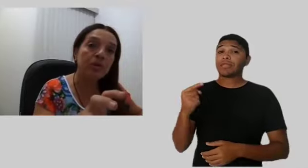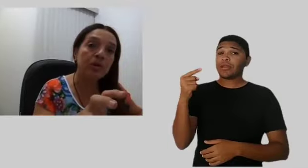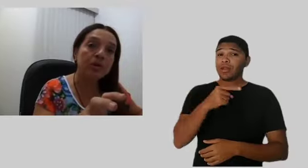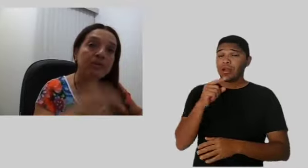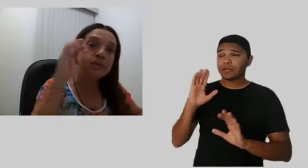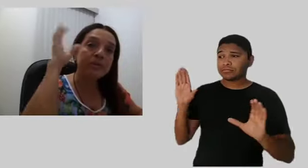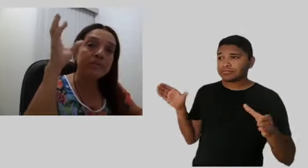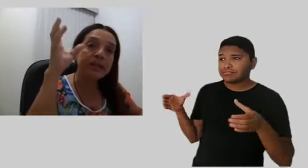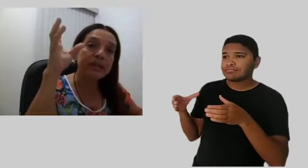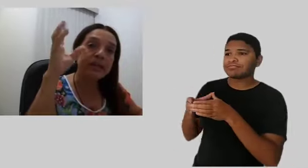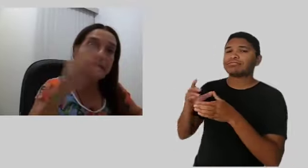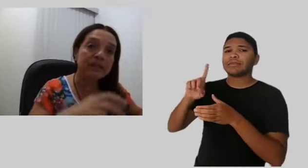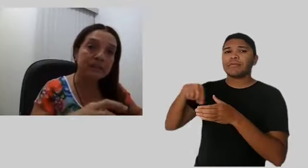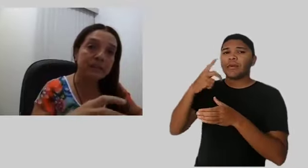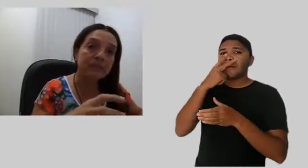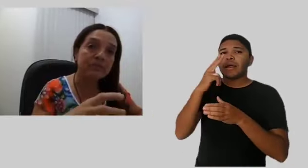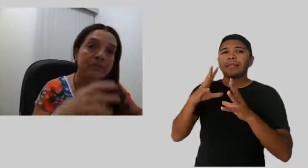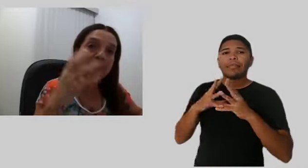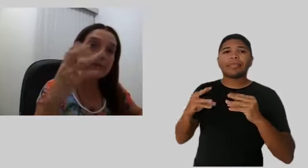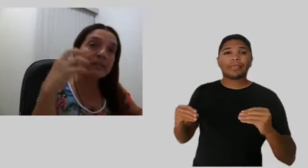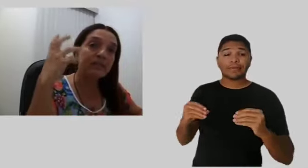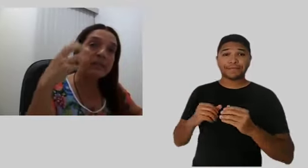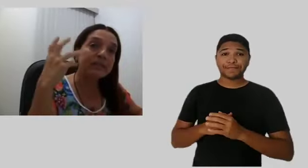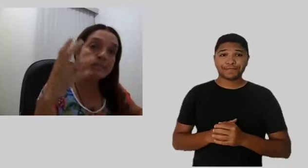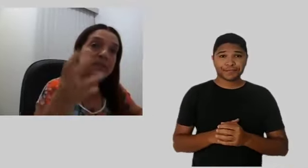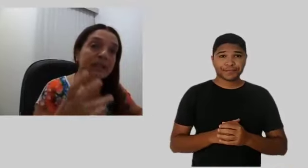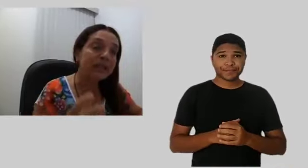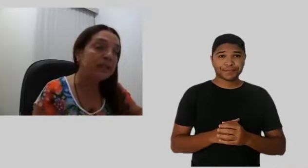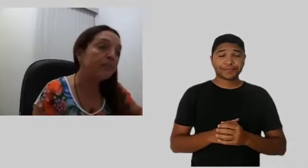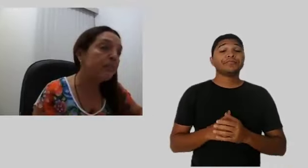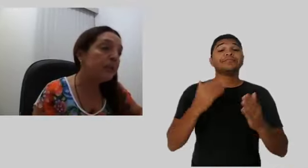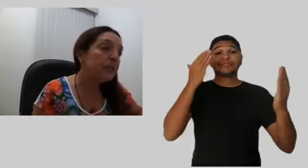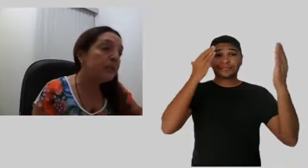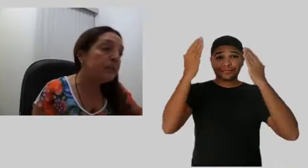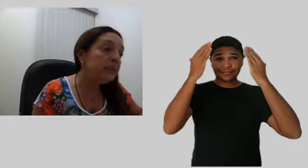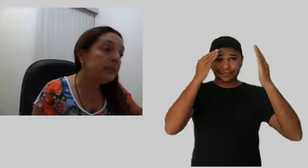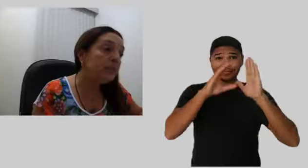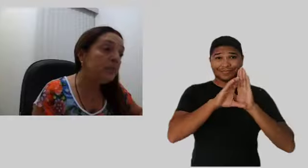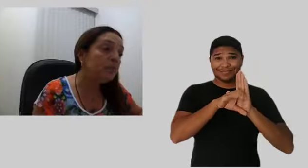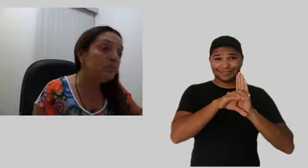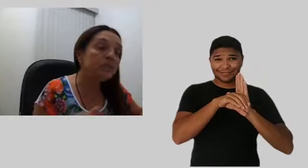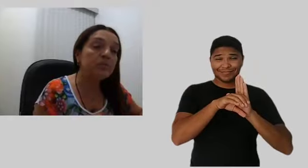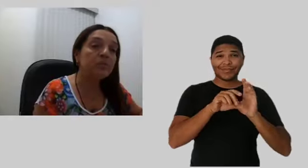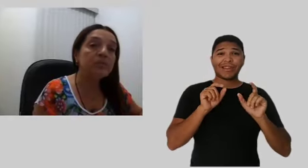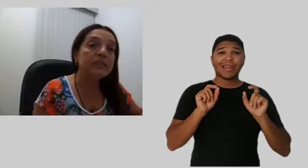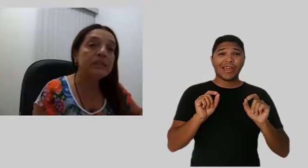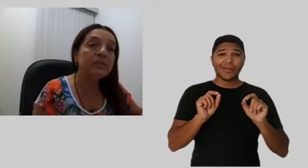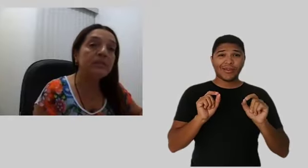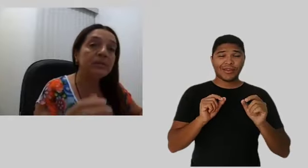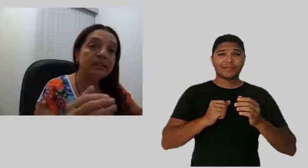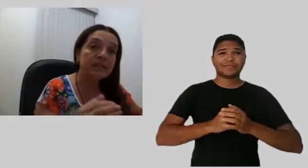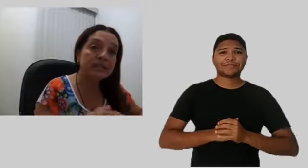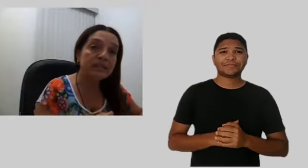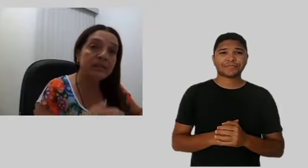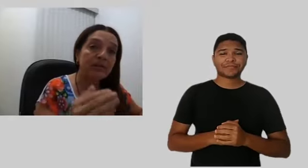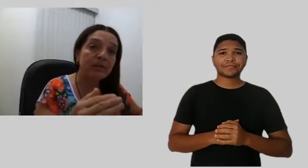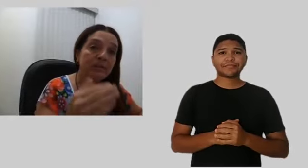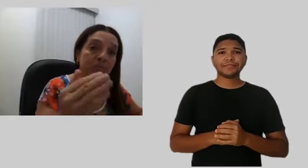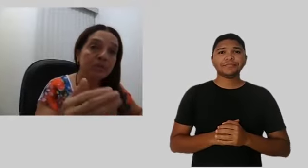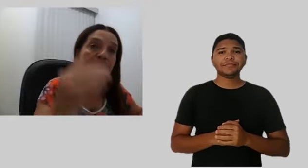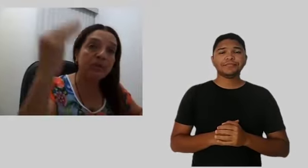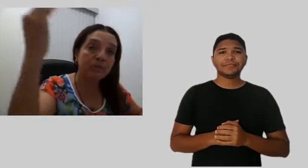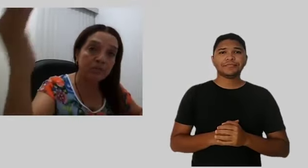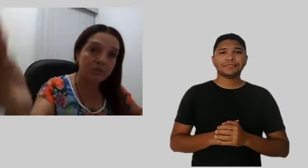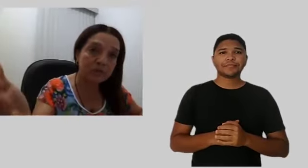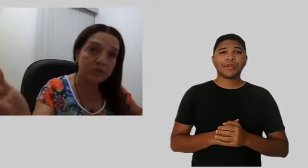ela juntou, depois se perde, certo? Mas é porque ela começa a abstrair. E o pseudoconceito é o que é o